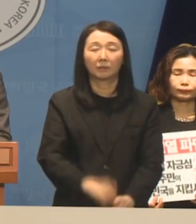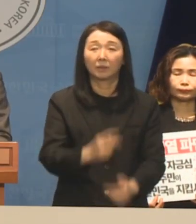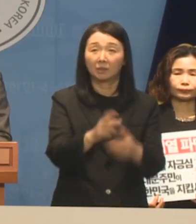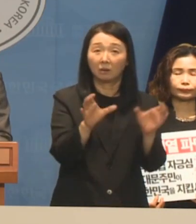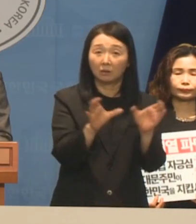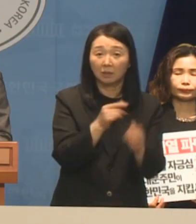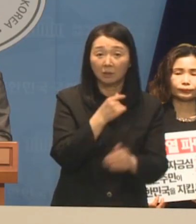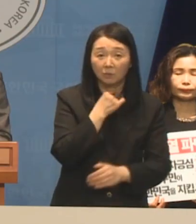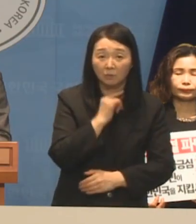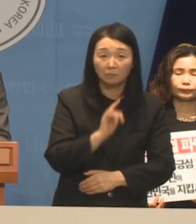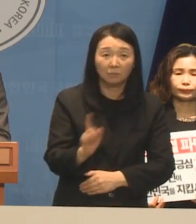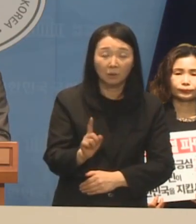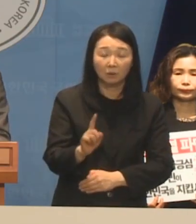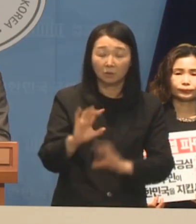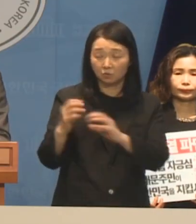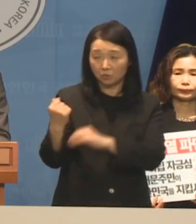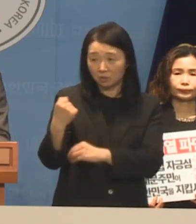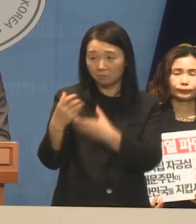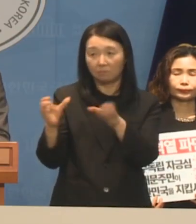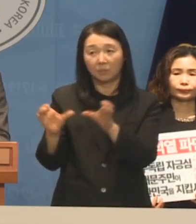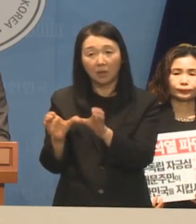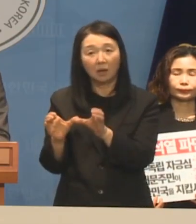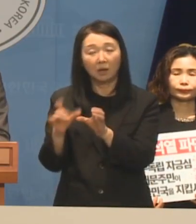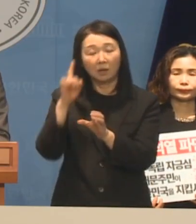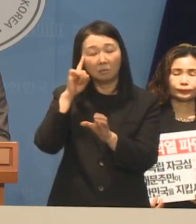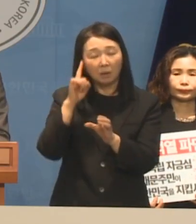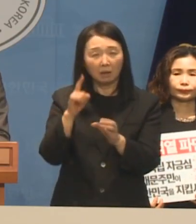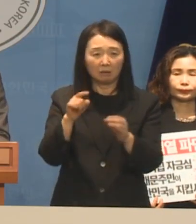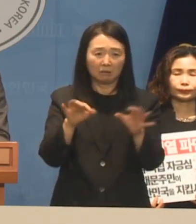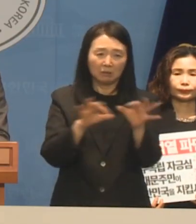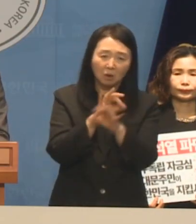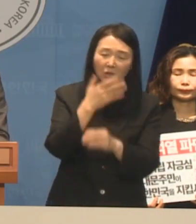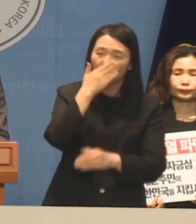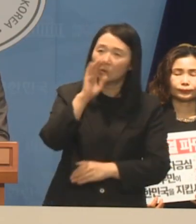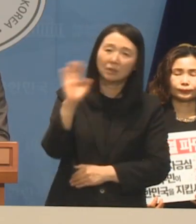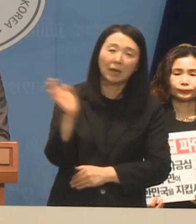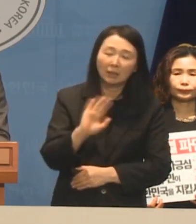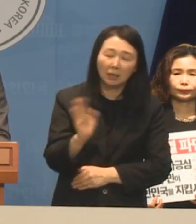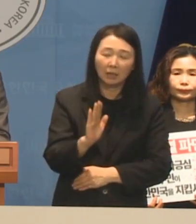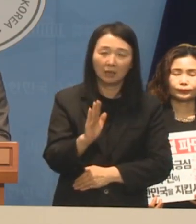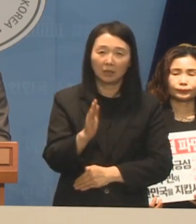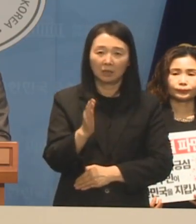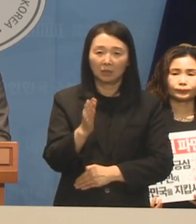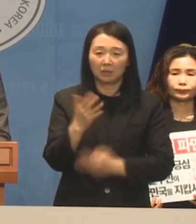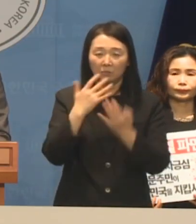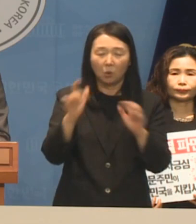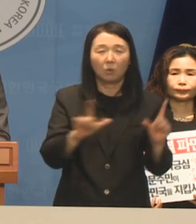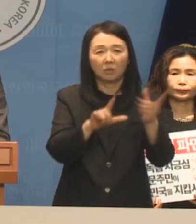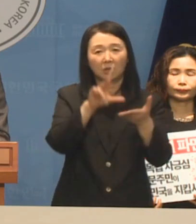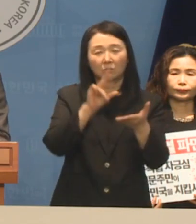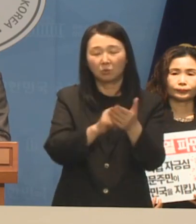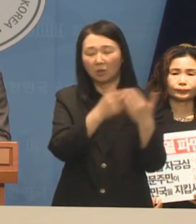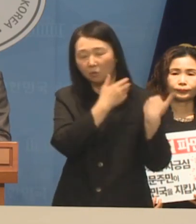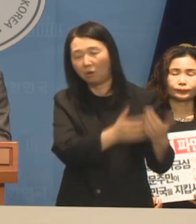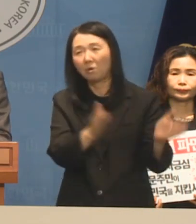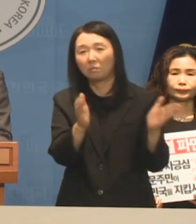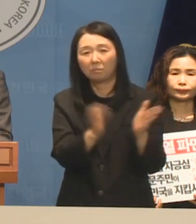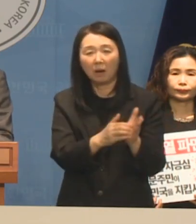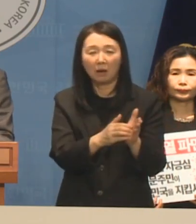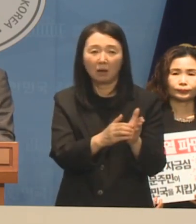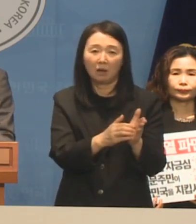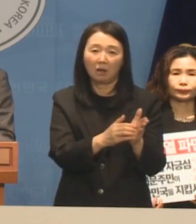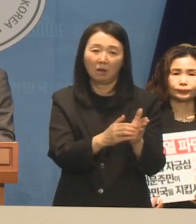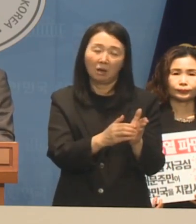여당임을 주장하는 국힘당은 극심한 경기 불황에서도 민생을 외면한 채 입법 방해, 사법부 압박